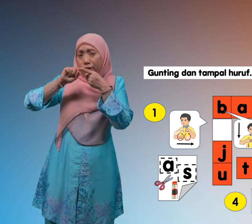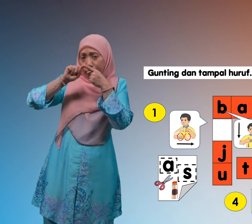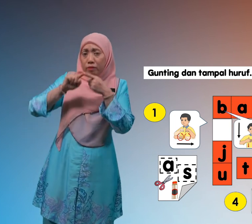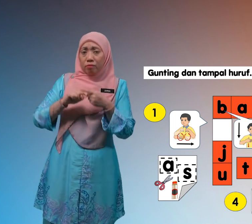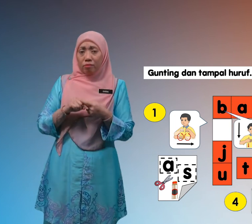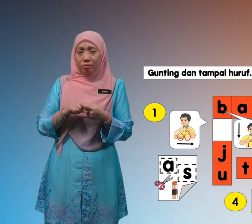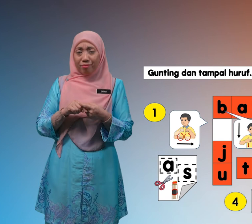jari.